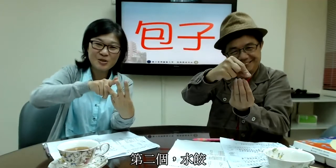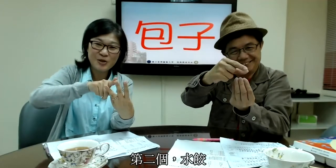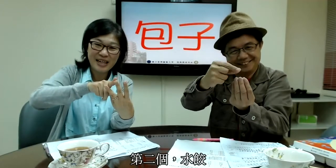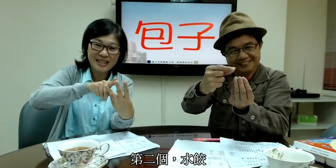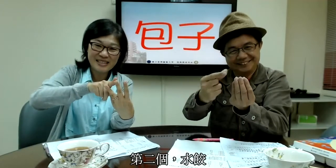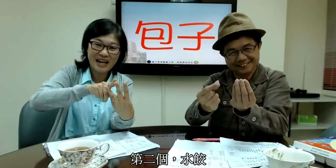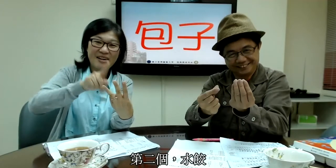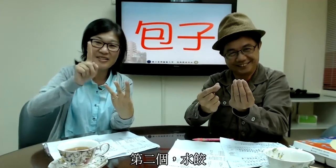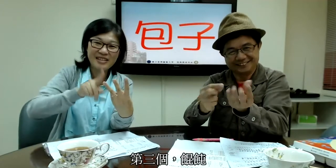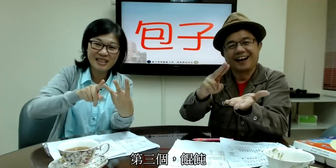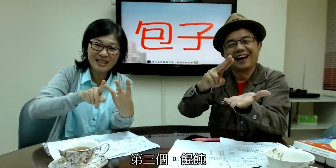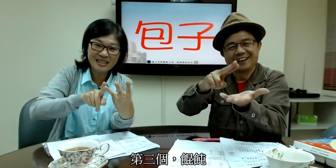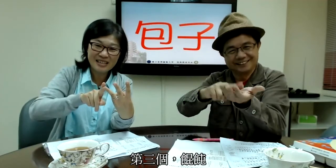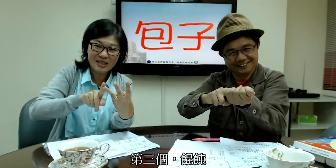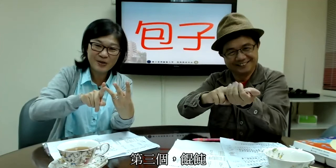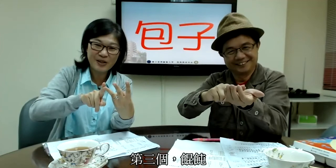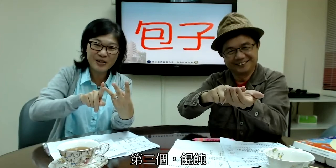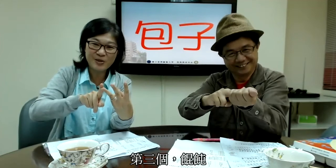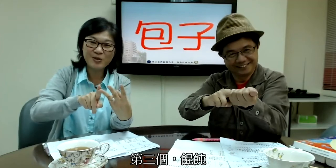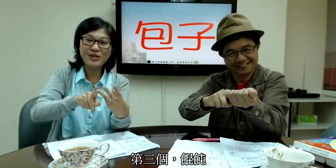水饺，第三个馄饨。